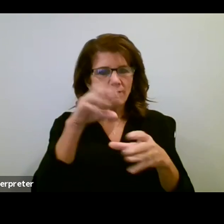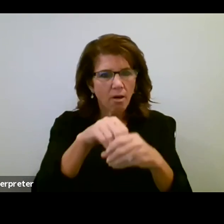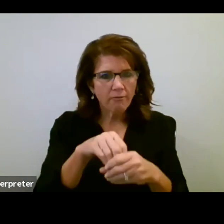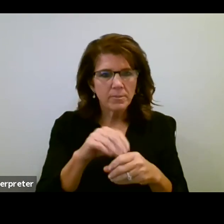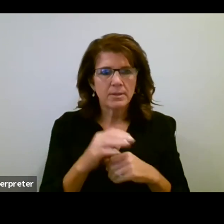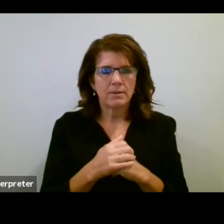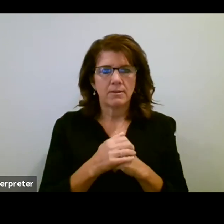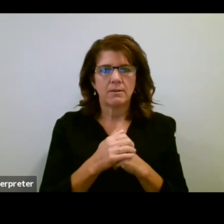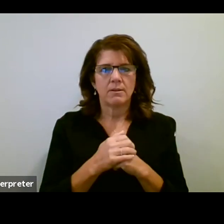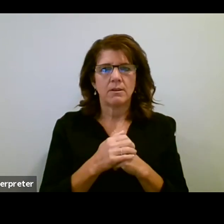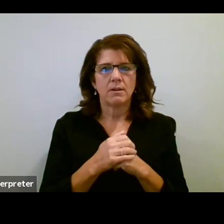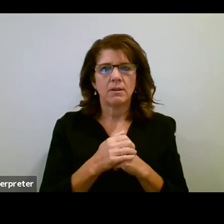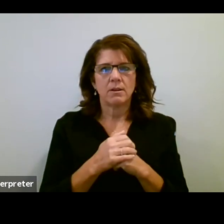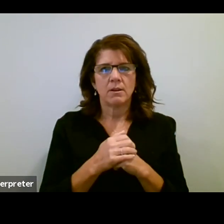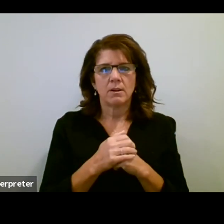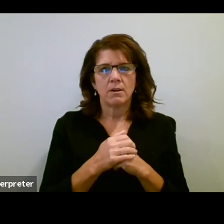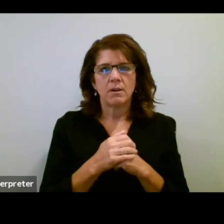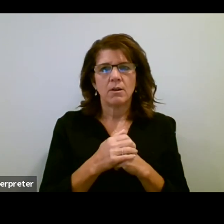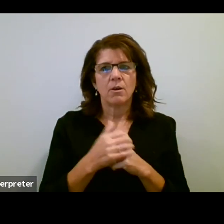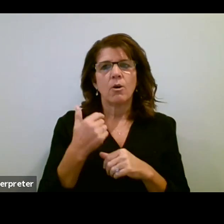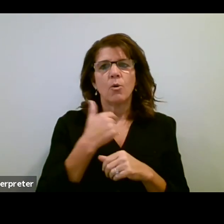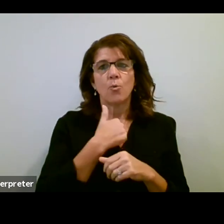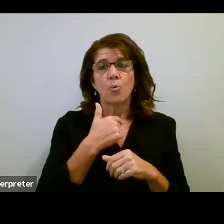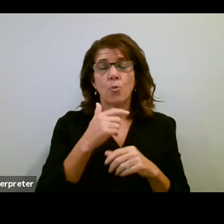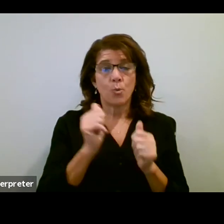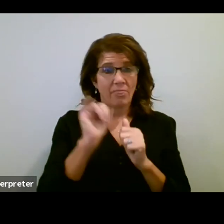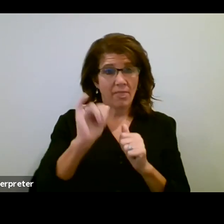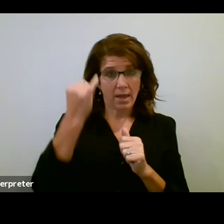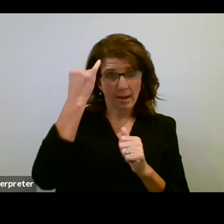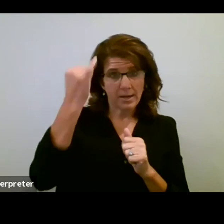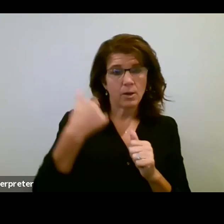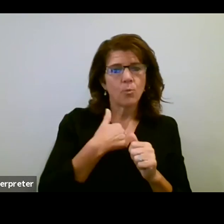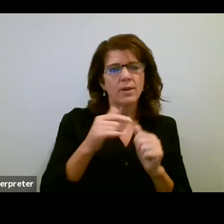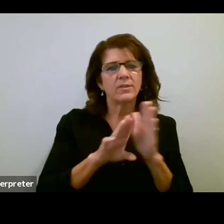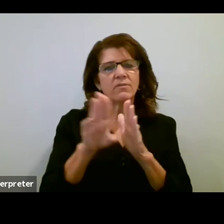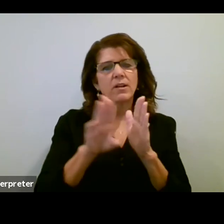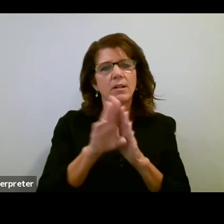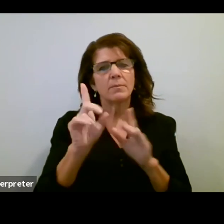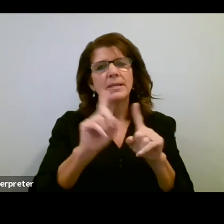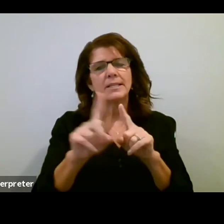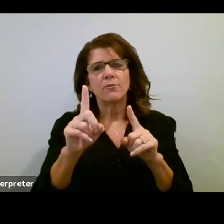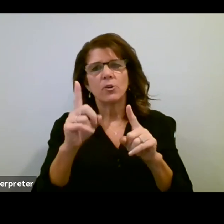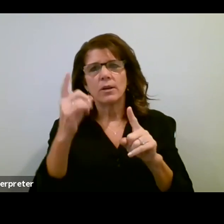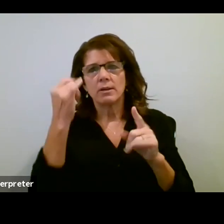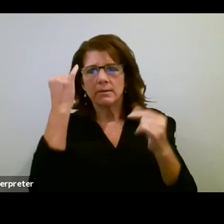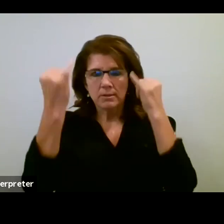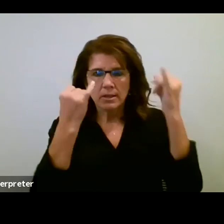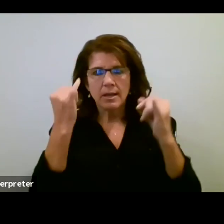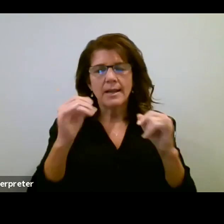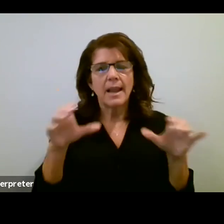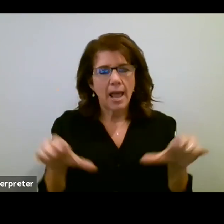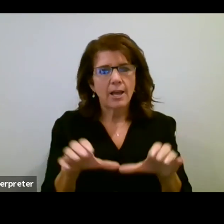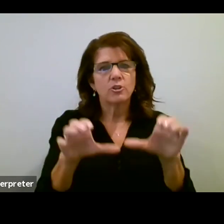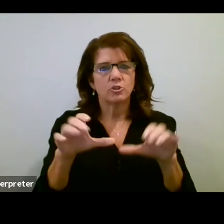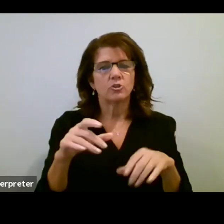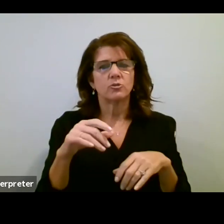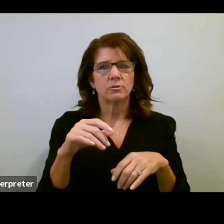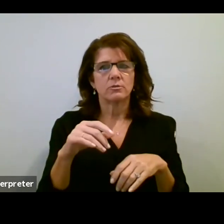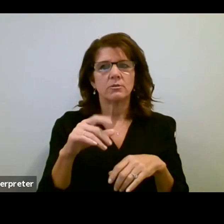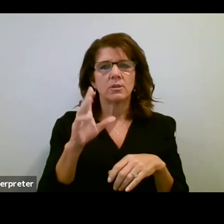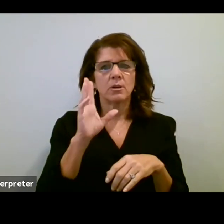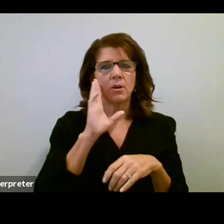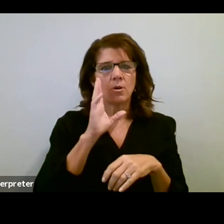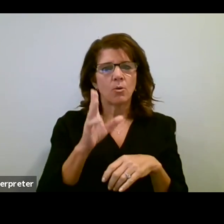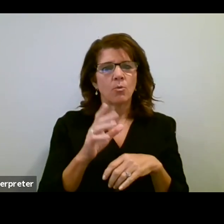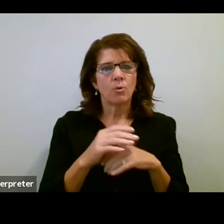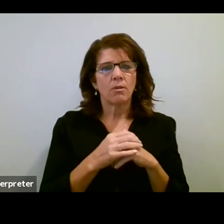desarrollamos y realzamos un conjunto de iniciativas y acciones concretas que implementan los distintos ministerios y servicios públicos en nuestro